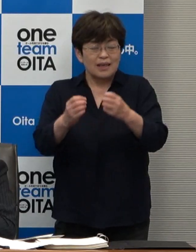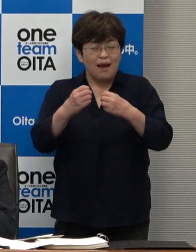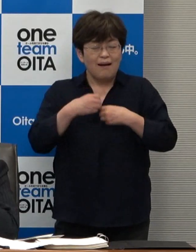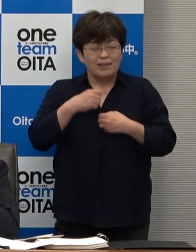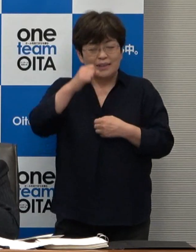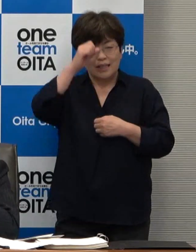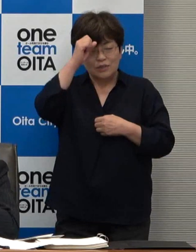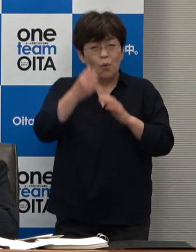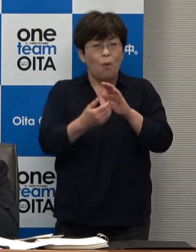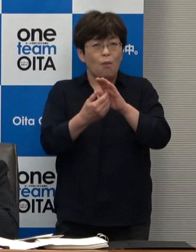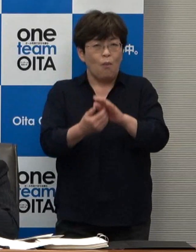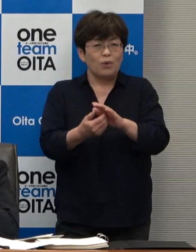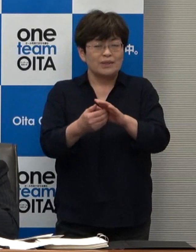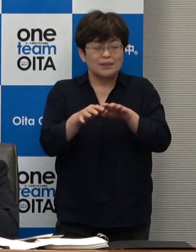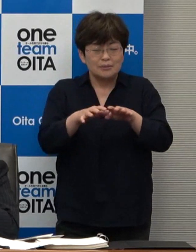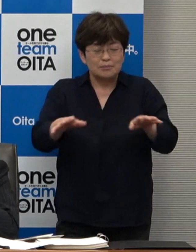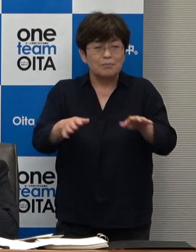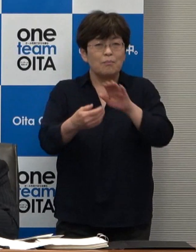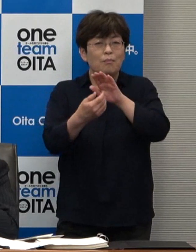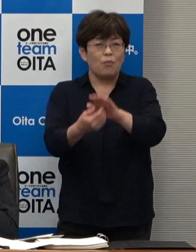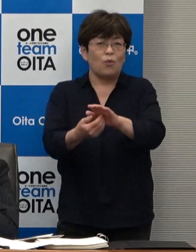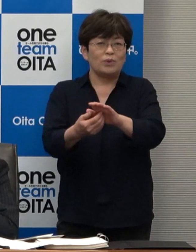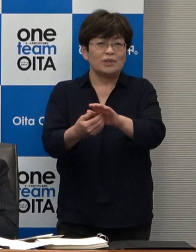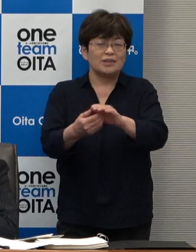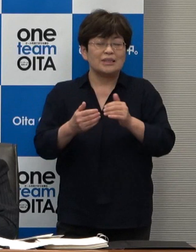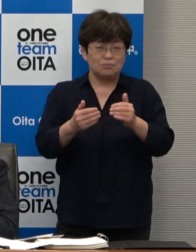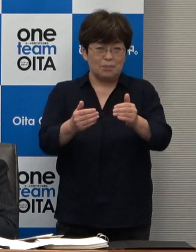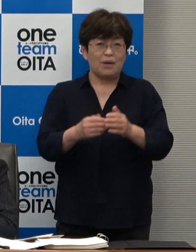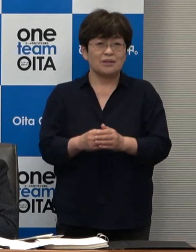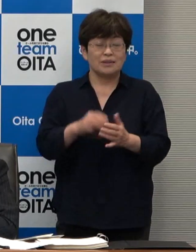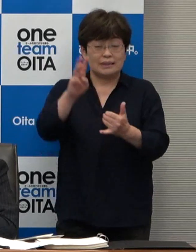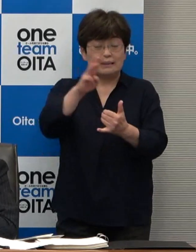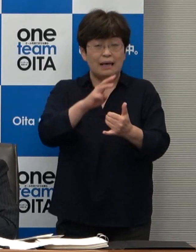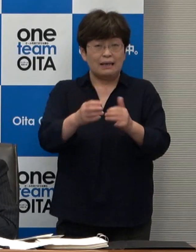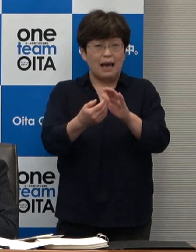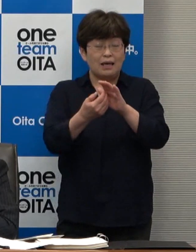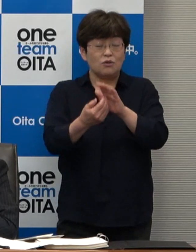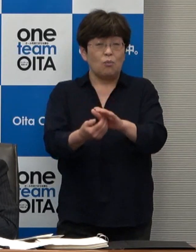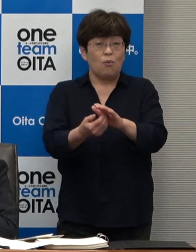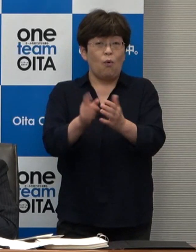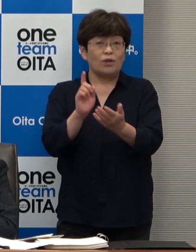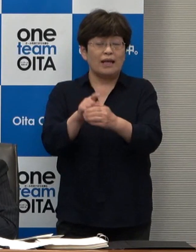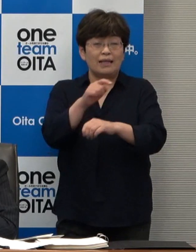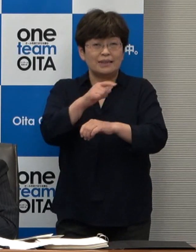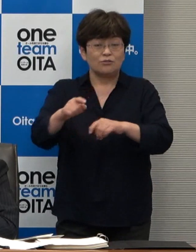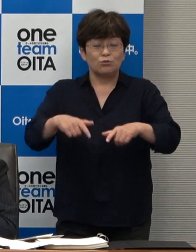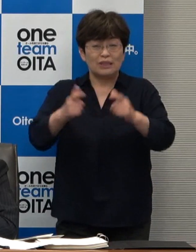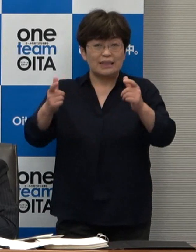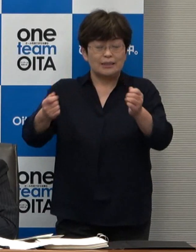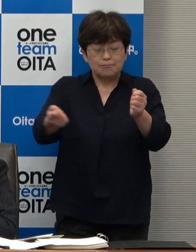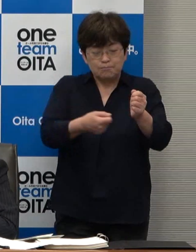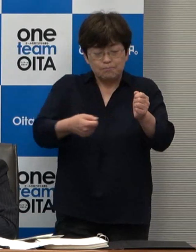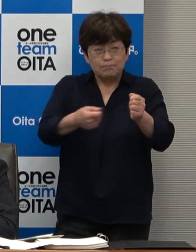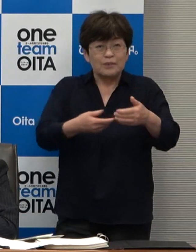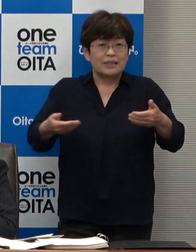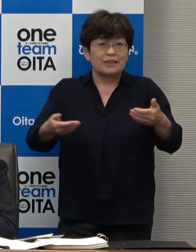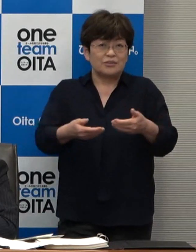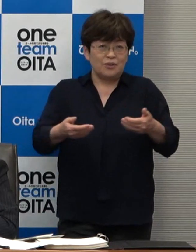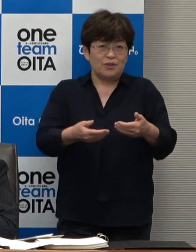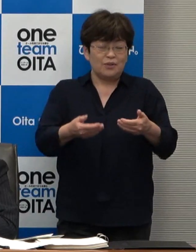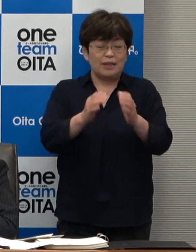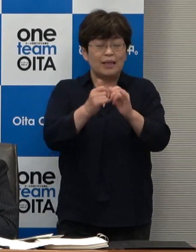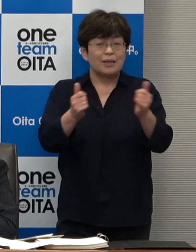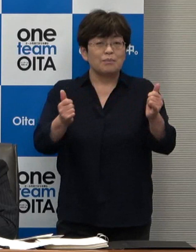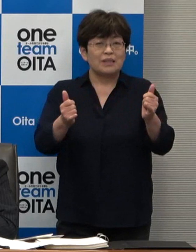び蔓延の防止を図ってまいります。災害予防対策伐採事業では、民間事業